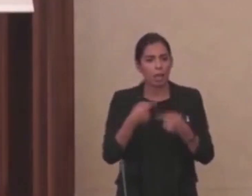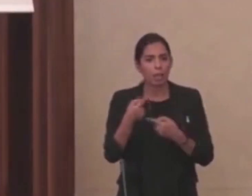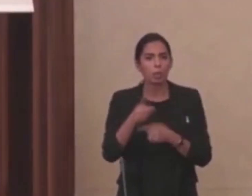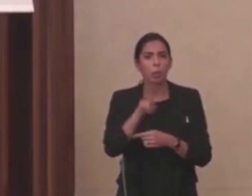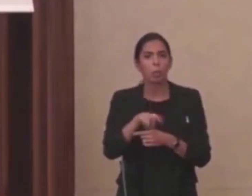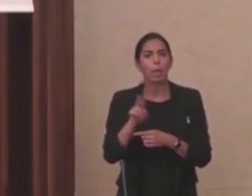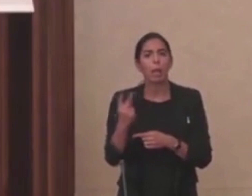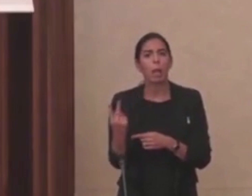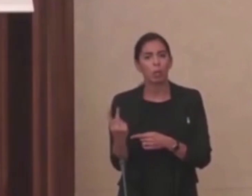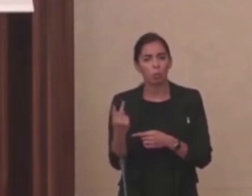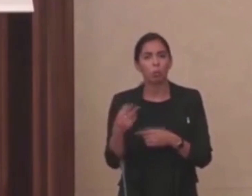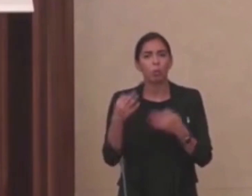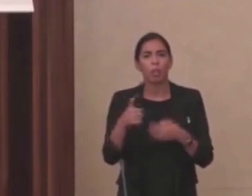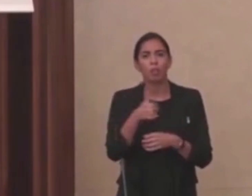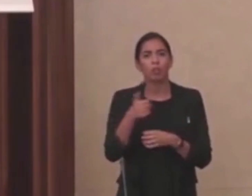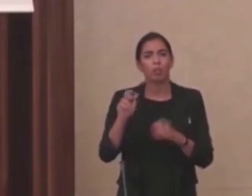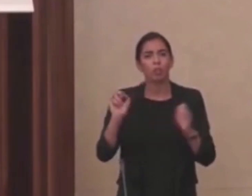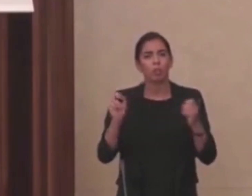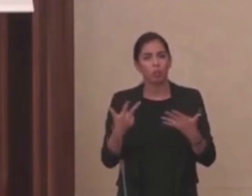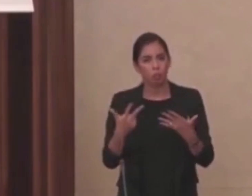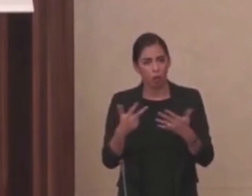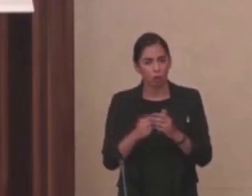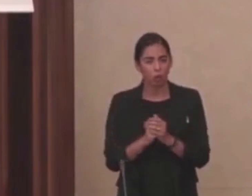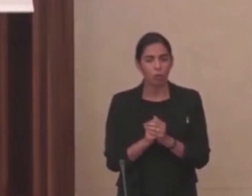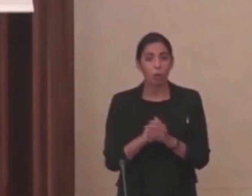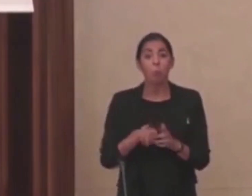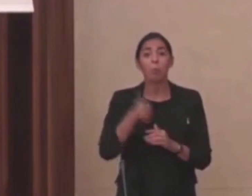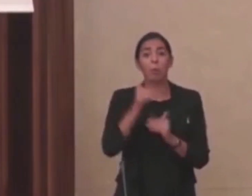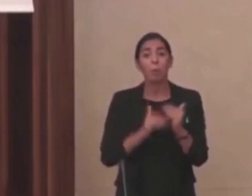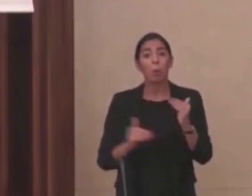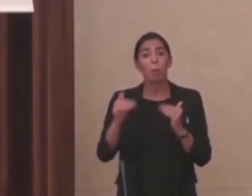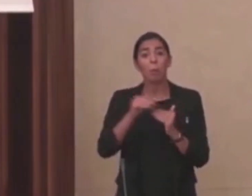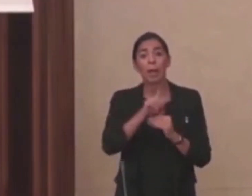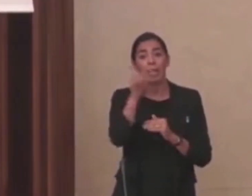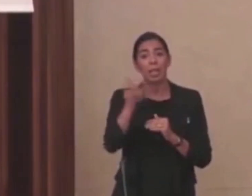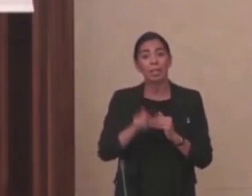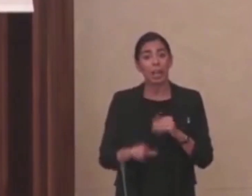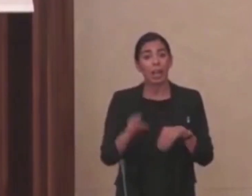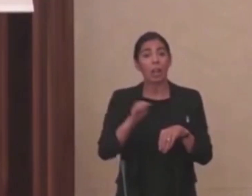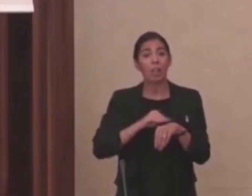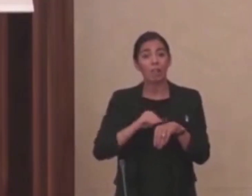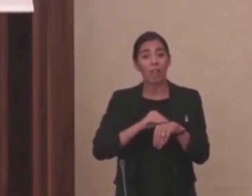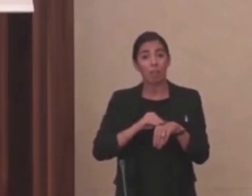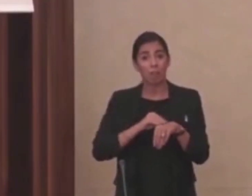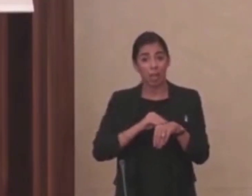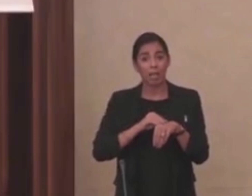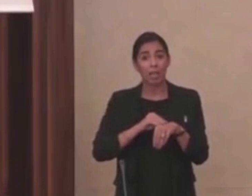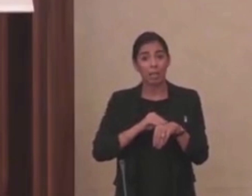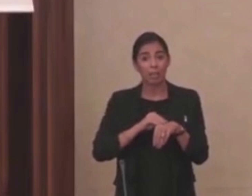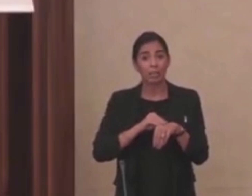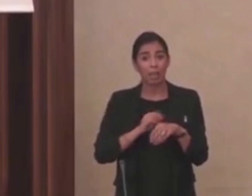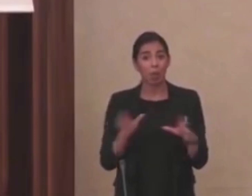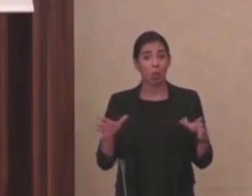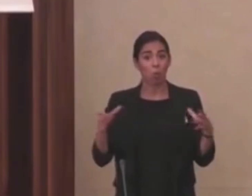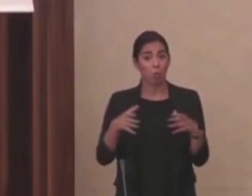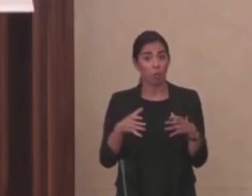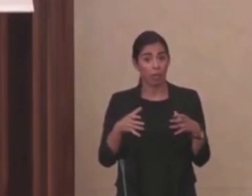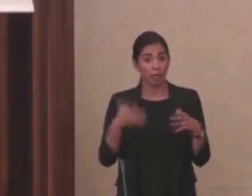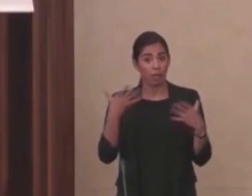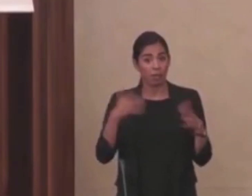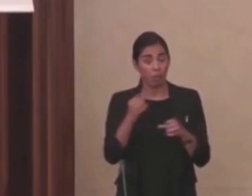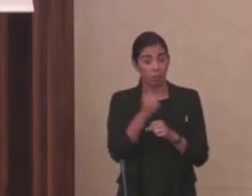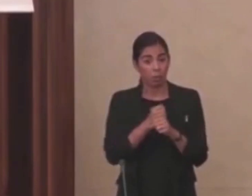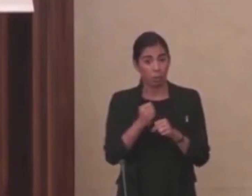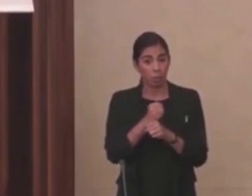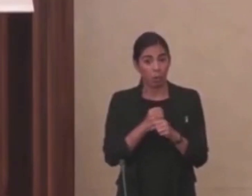After del 118. Emilia-Romagna in Il primo 2001, master the first italiano in infermieristica di famiglia, oggi 911 chiamiamo di network. E The